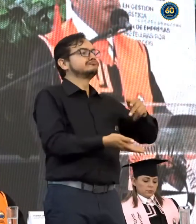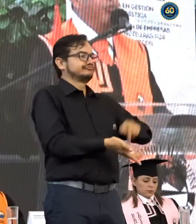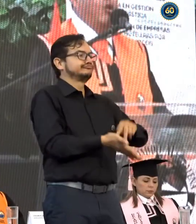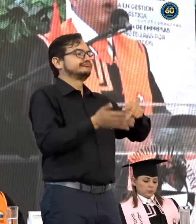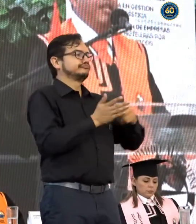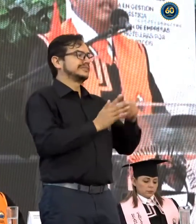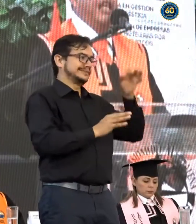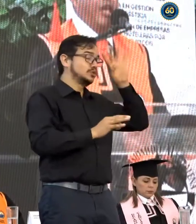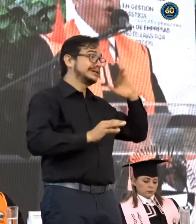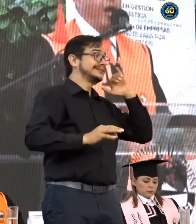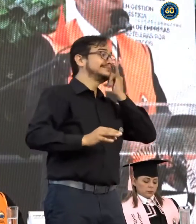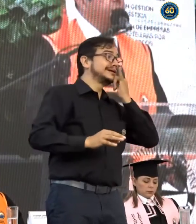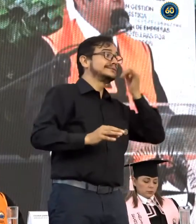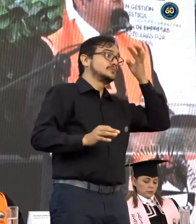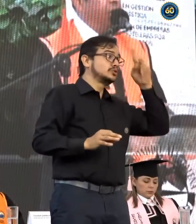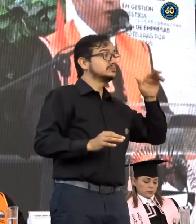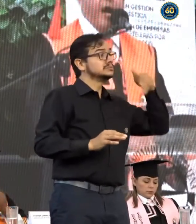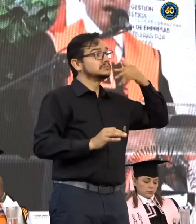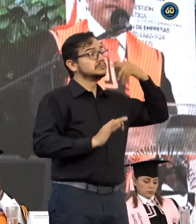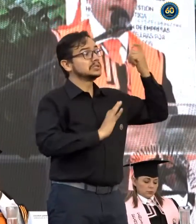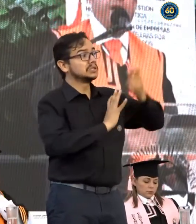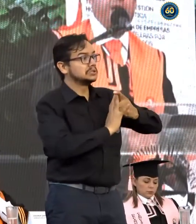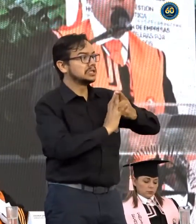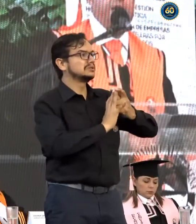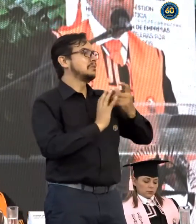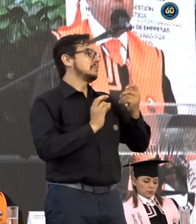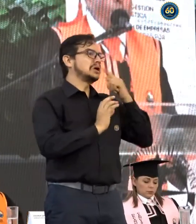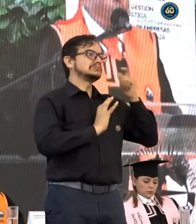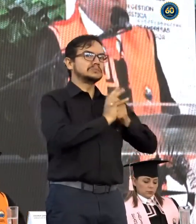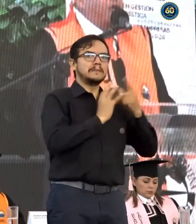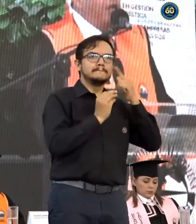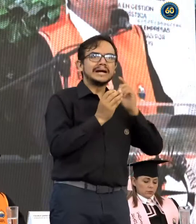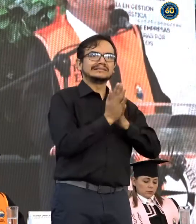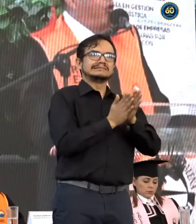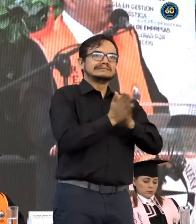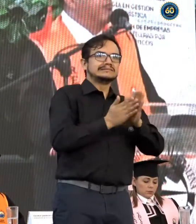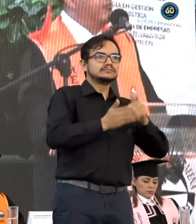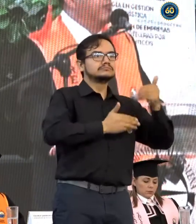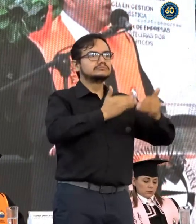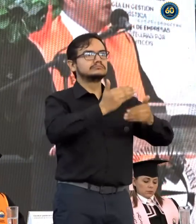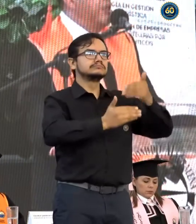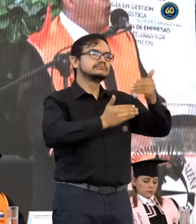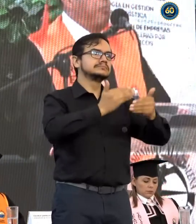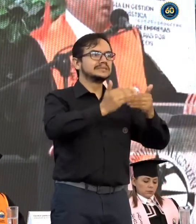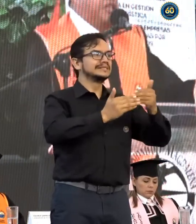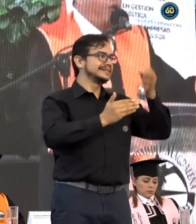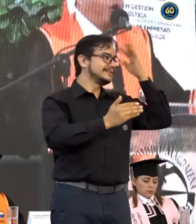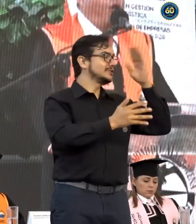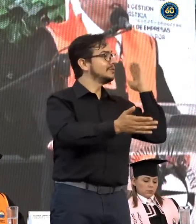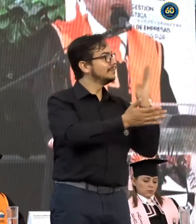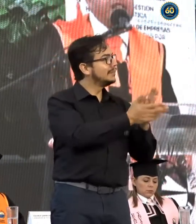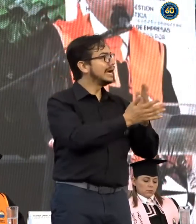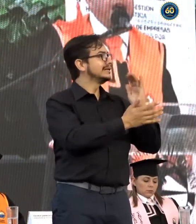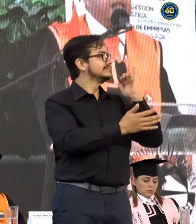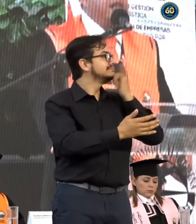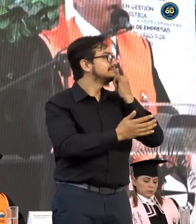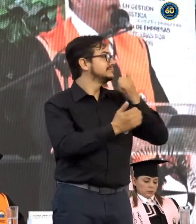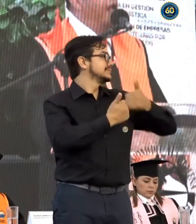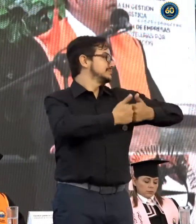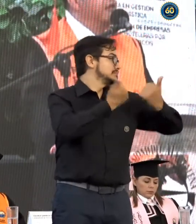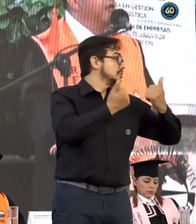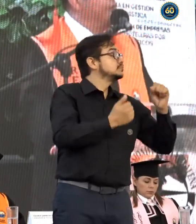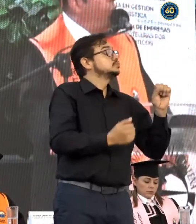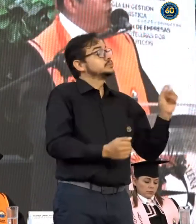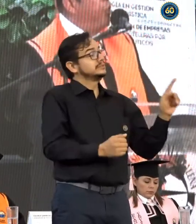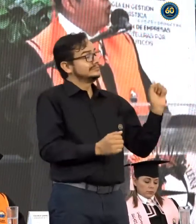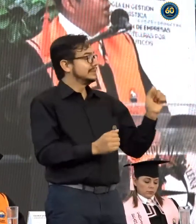te equivocarás te vas a casar procurando hacerlo mejor Y seguramente mejor fracasarás y te separarás pero no